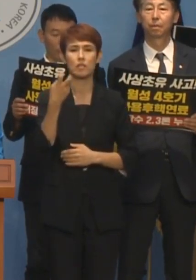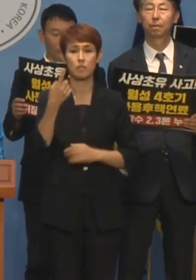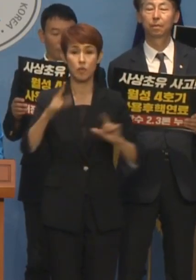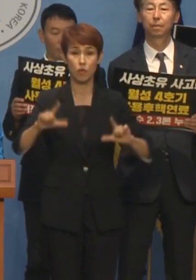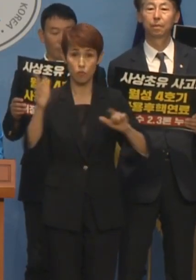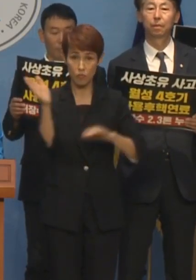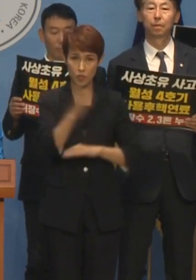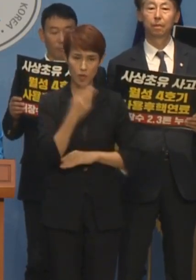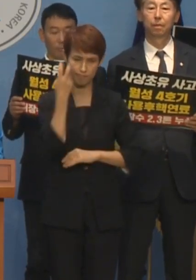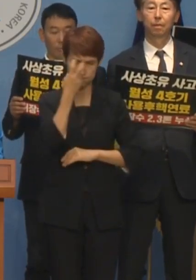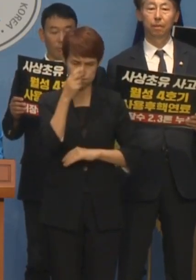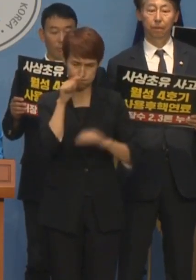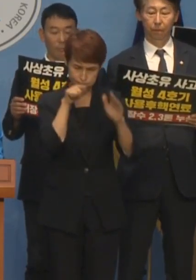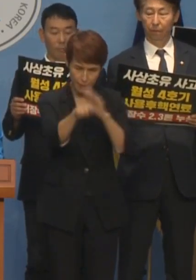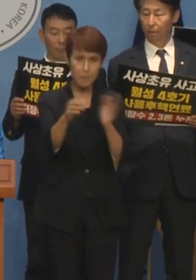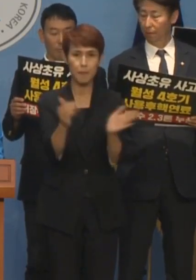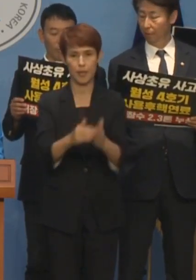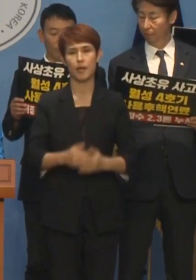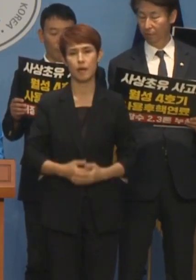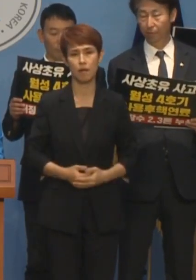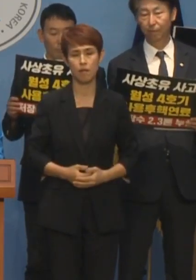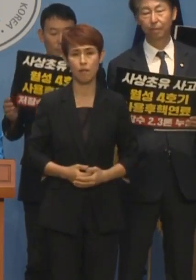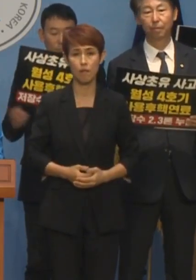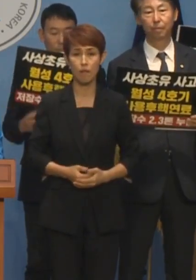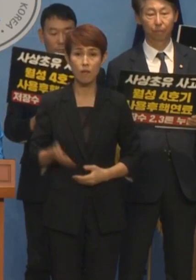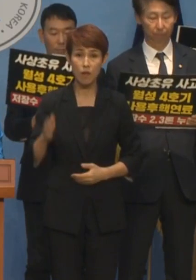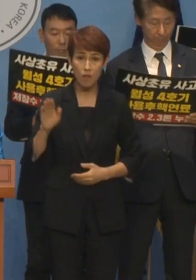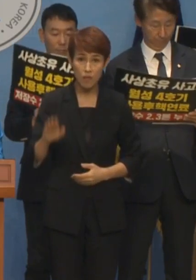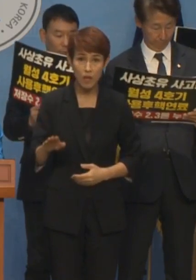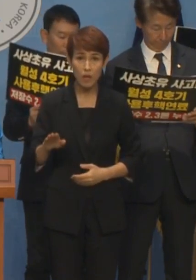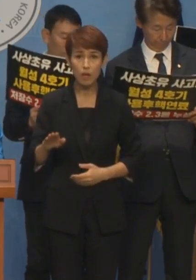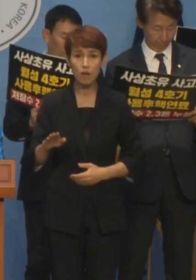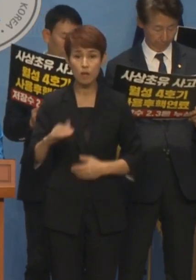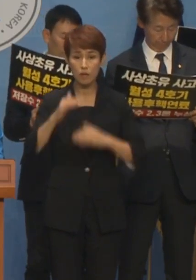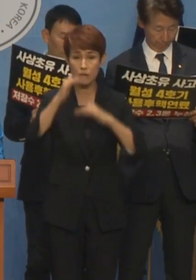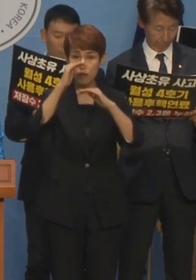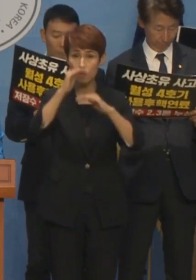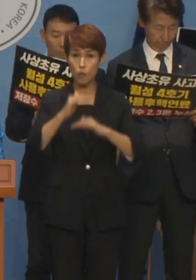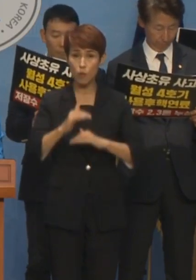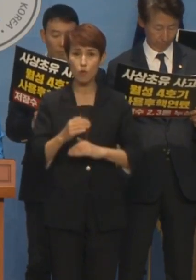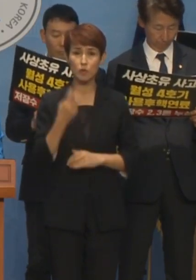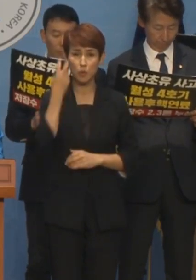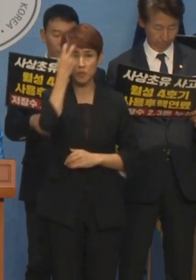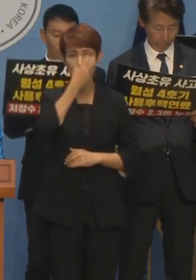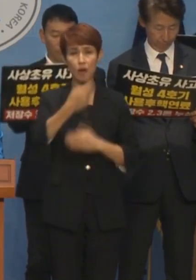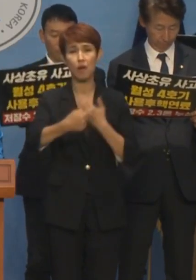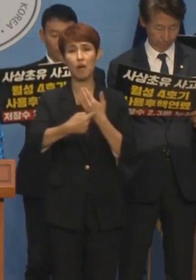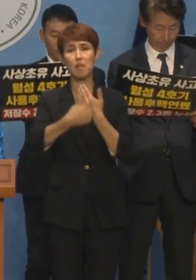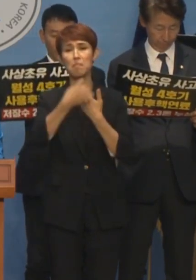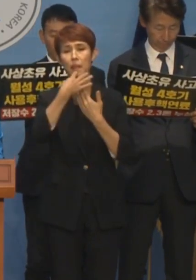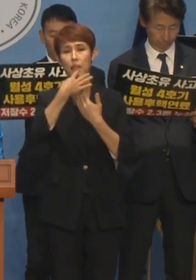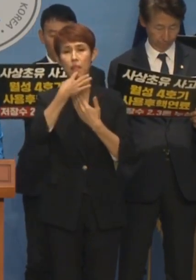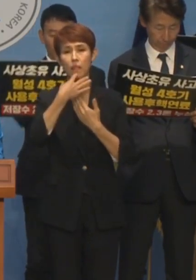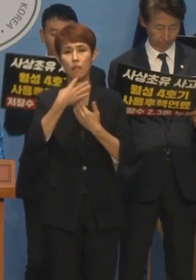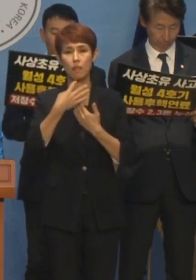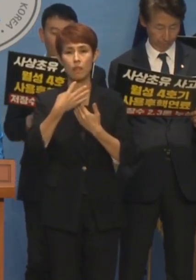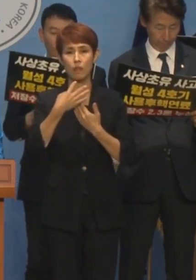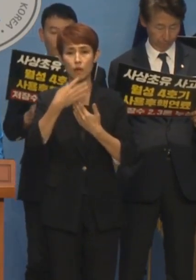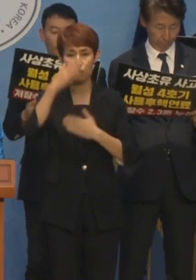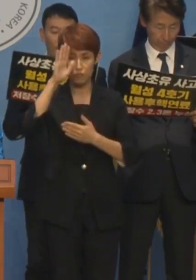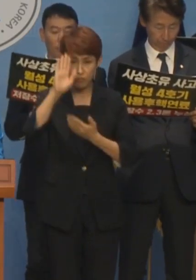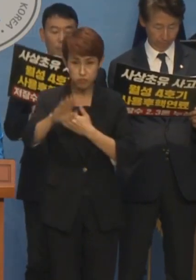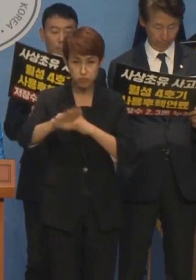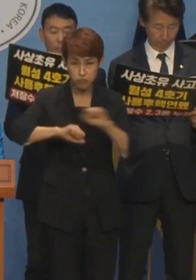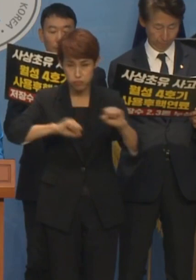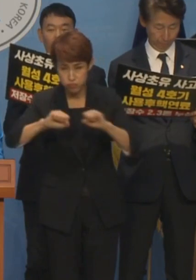합동 조사가 이루어졌습니다. 하지만 아래 지적한 사항은 조사가 형식적이었고 조치는